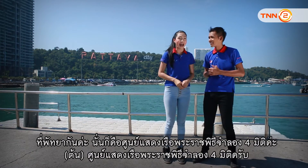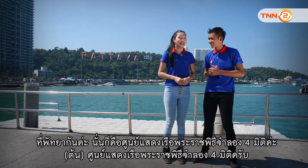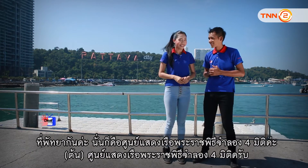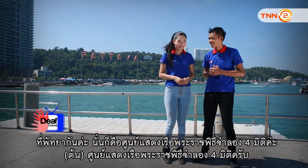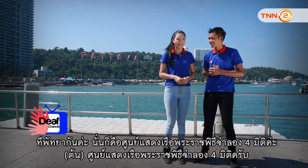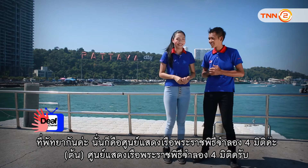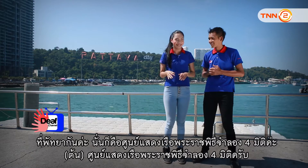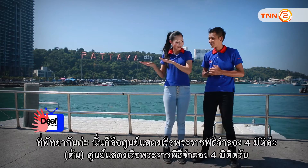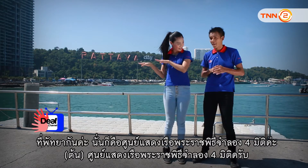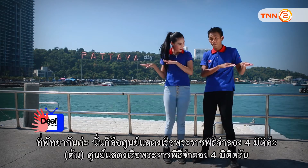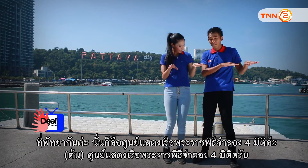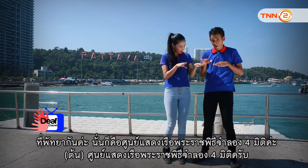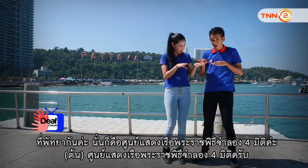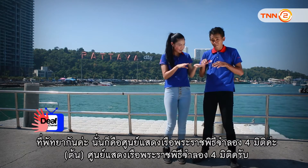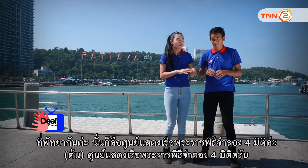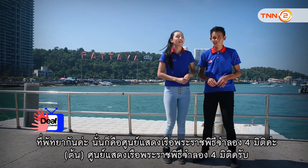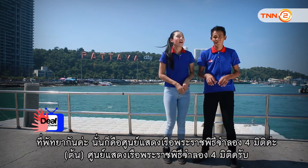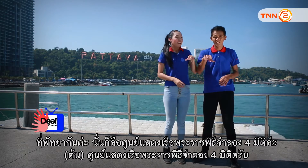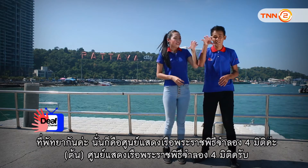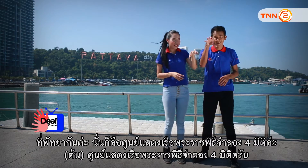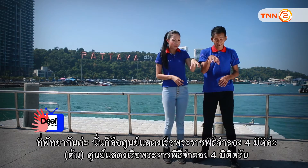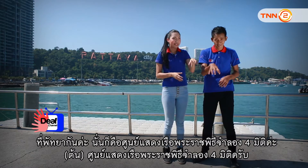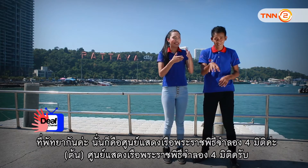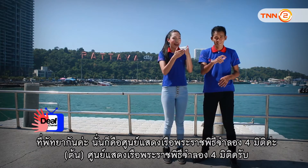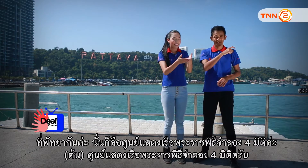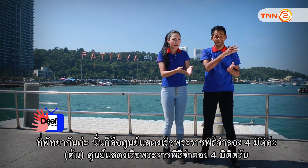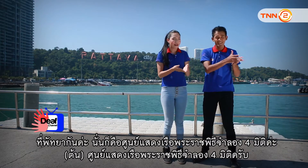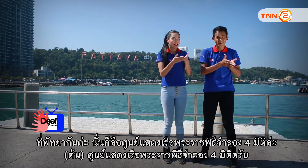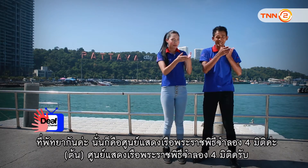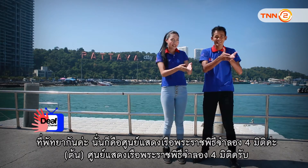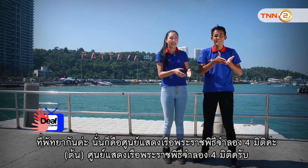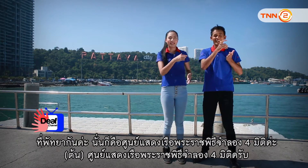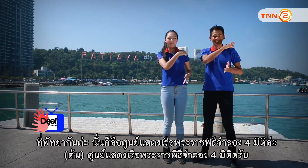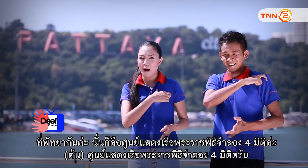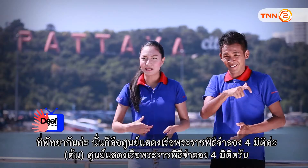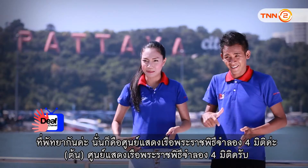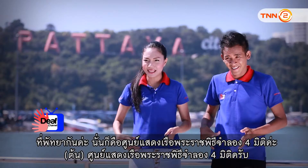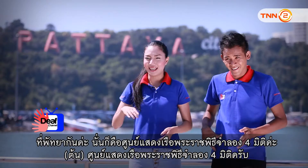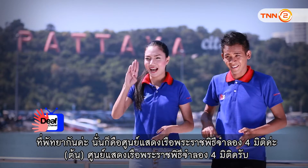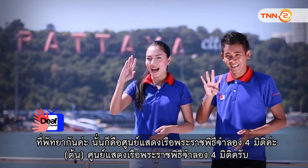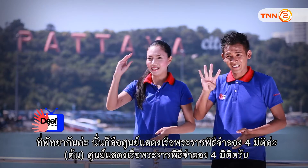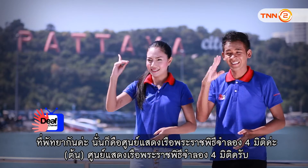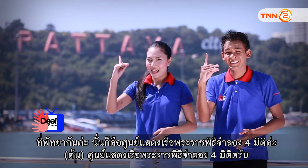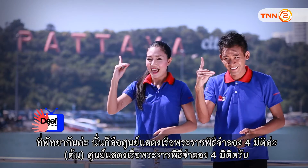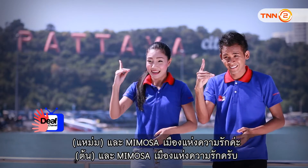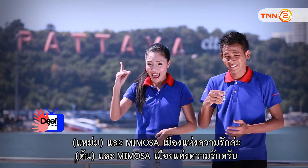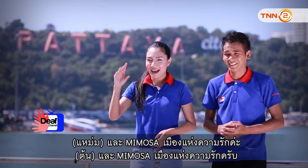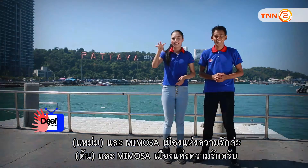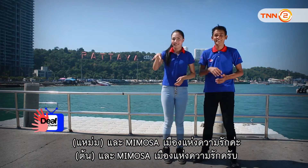นั่นก็คือศูนย์แสดงเรือพระราชพิธีจำลองสี่มิติ ครับ และ มีโม